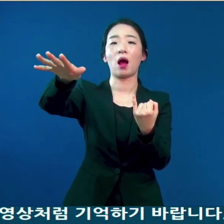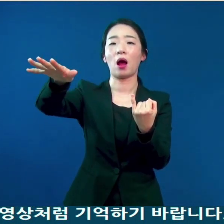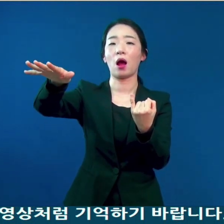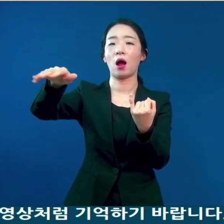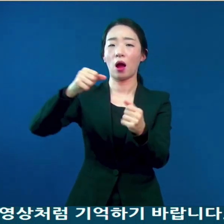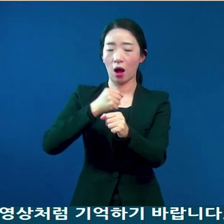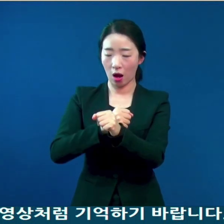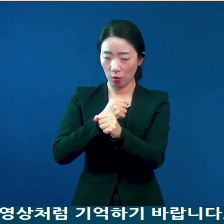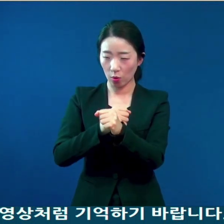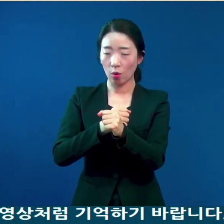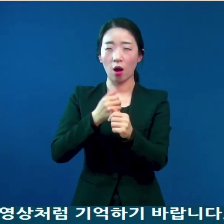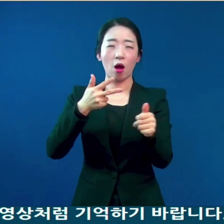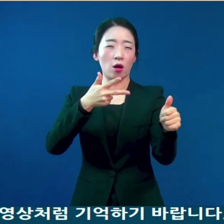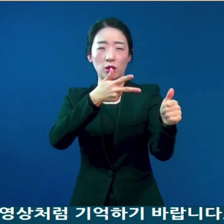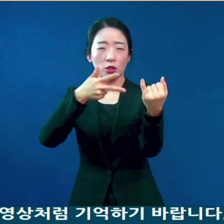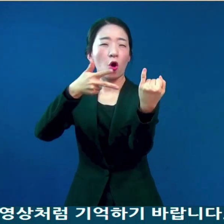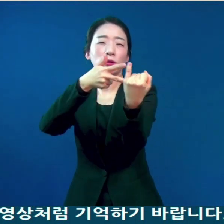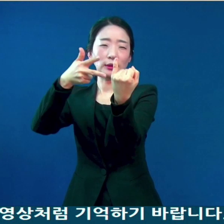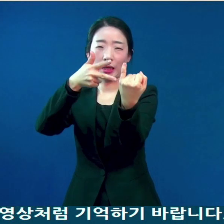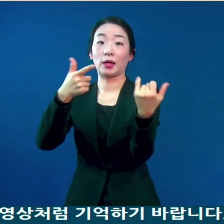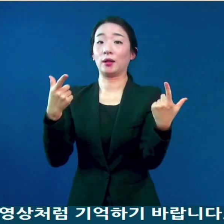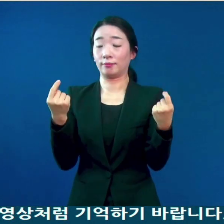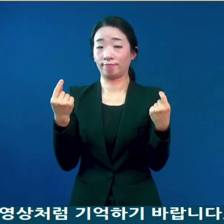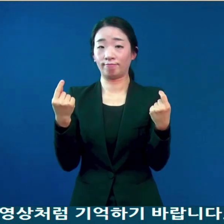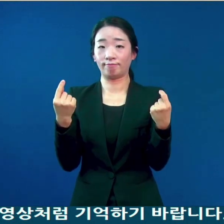같아요. 무슨 어린이처럼